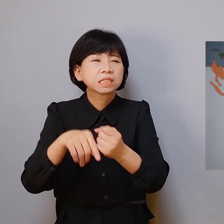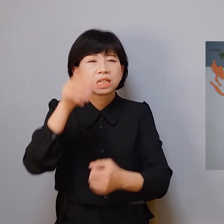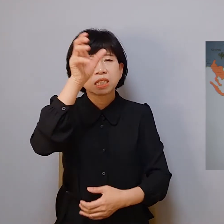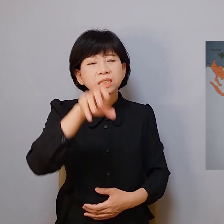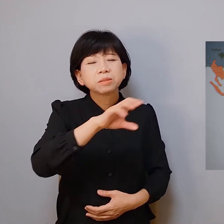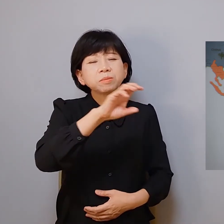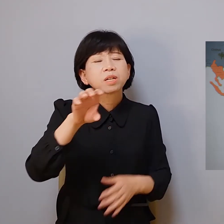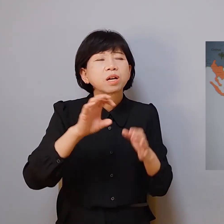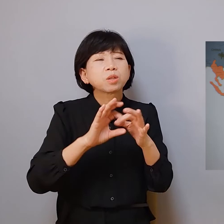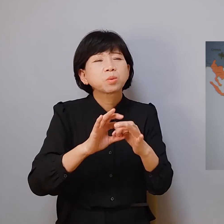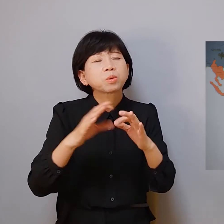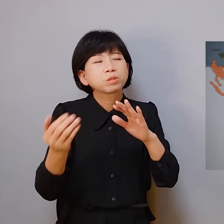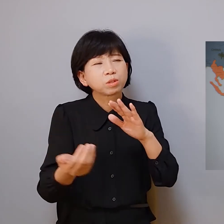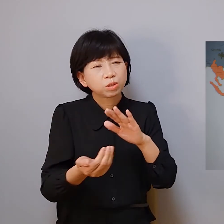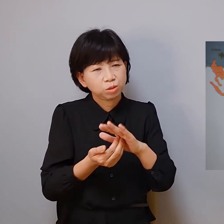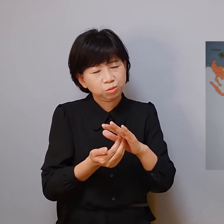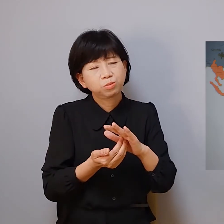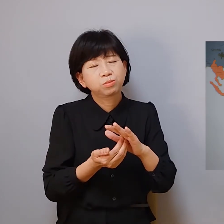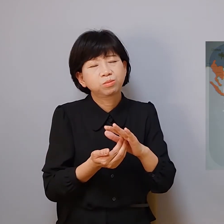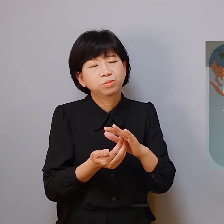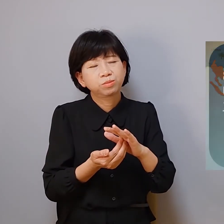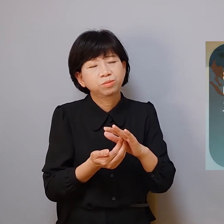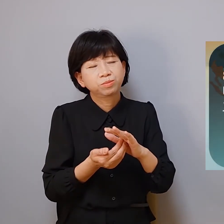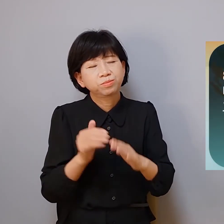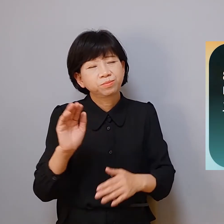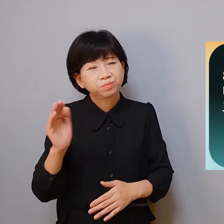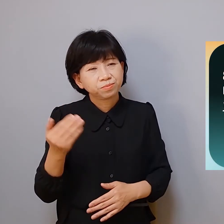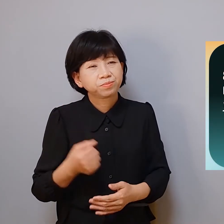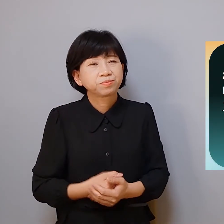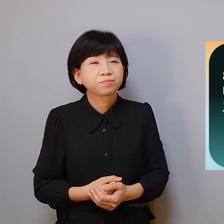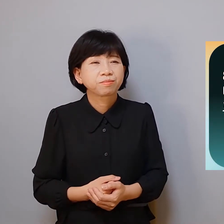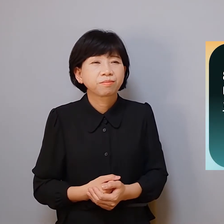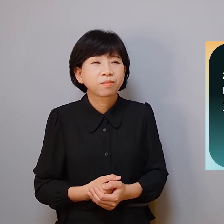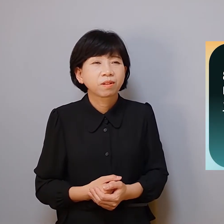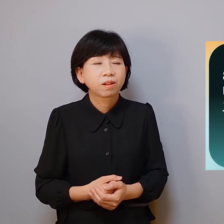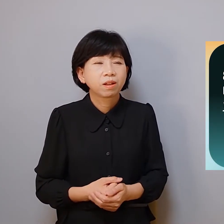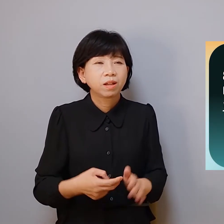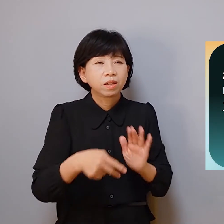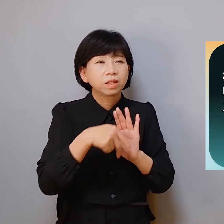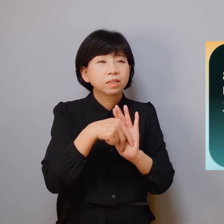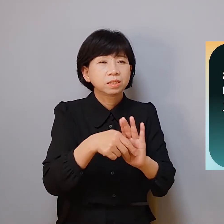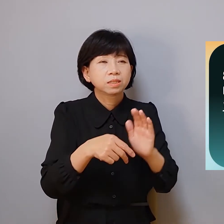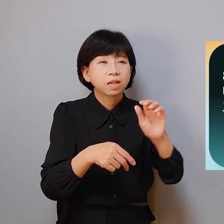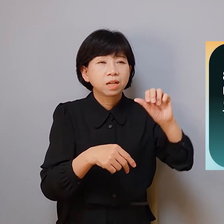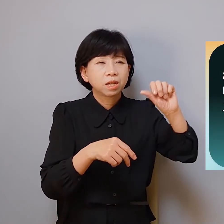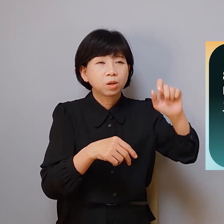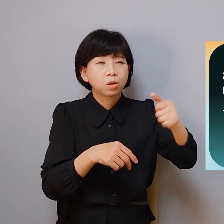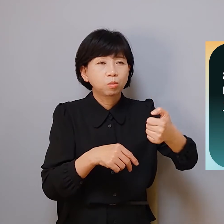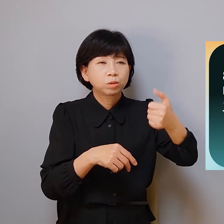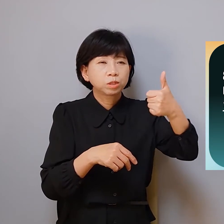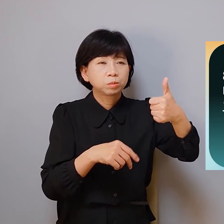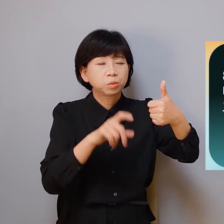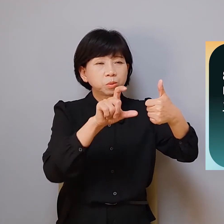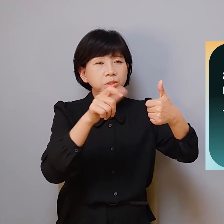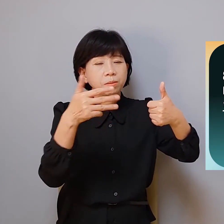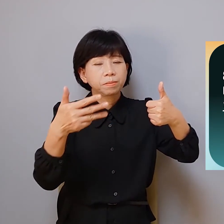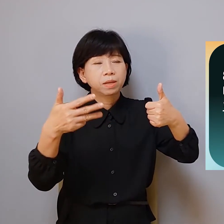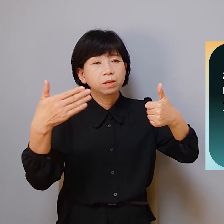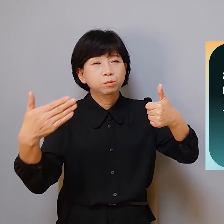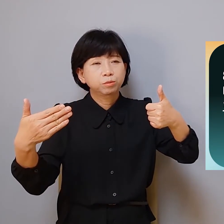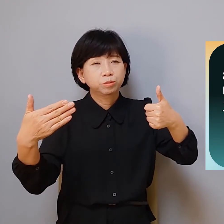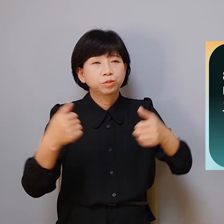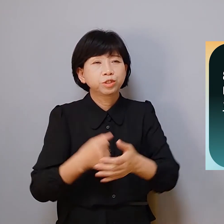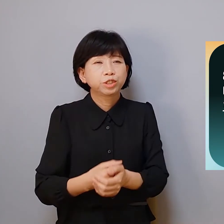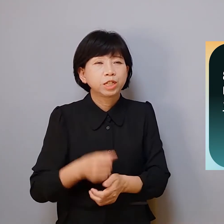줄 믿습니다. 이사야 55장 8절과 9절 말씀에 보니까요, 우리 같이 한번 읽어주십시오. 이는 내